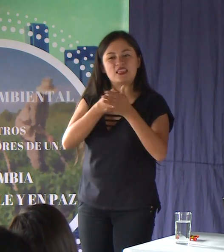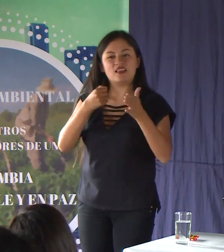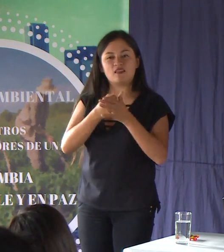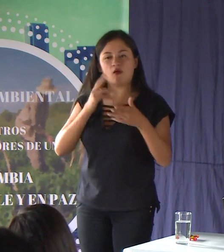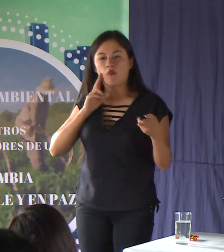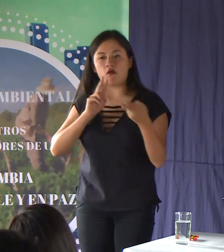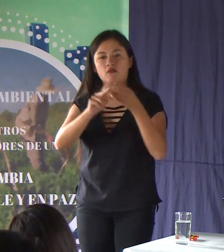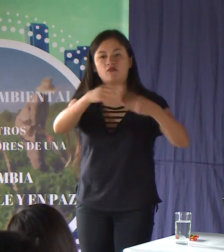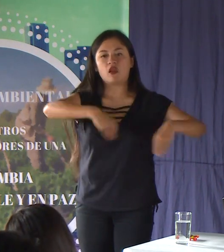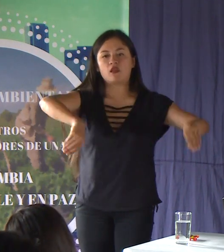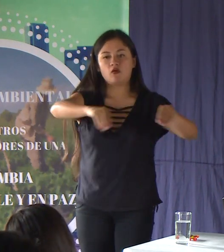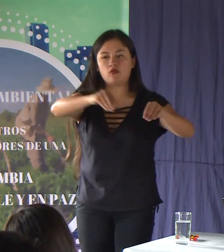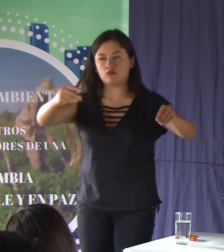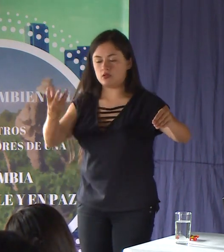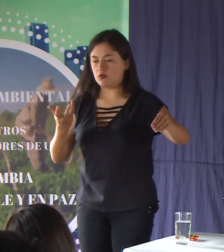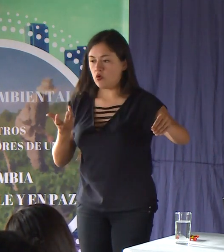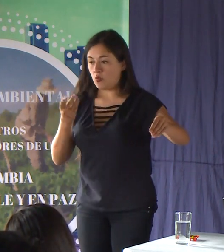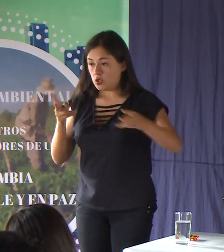nuevas nociones.